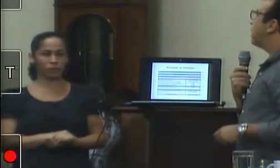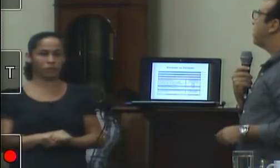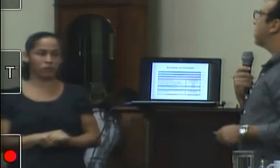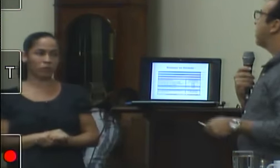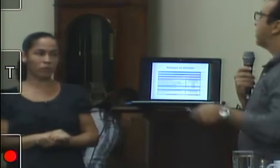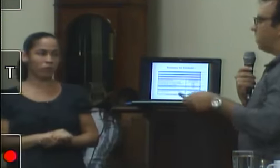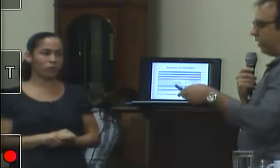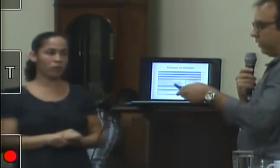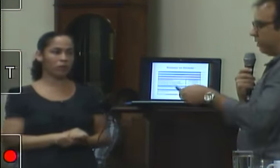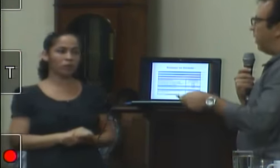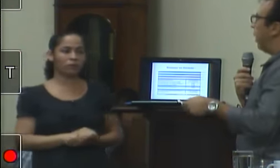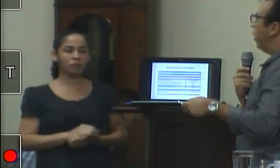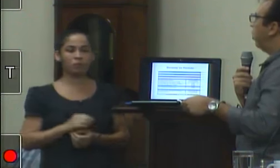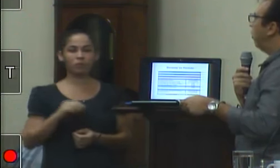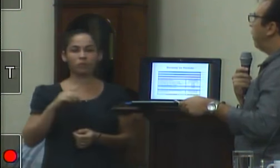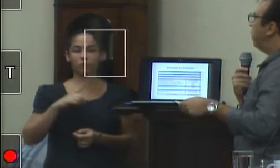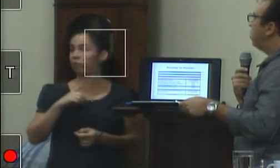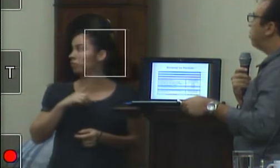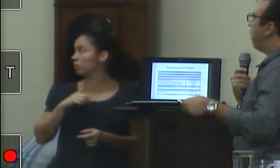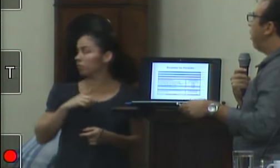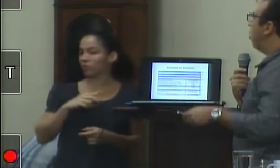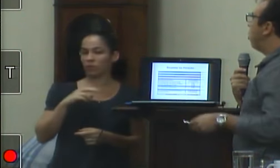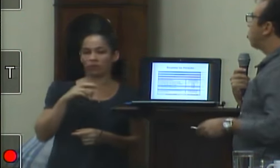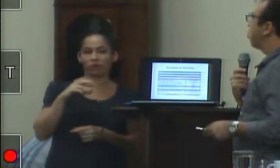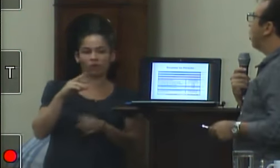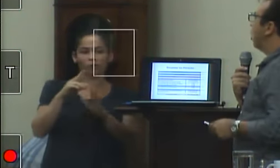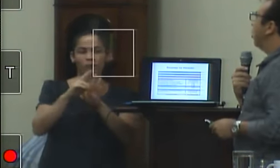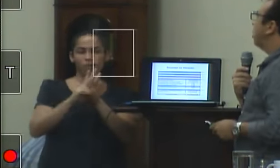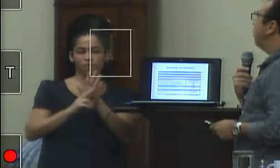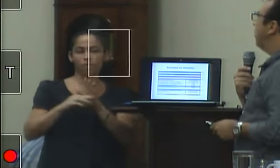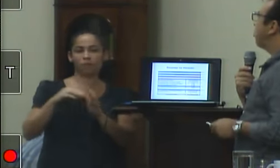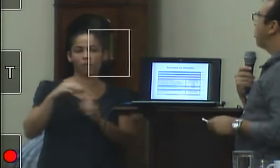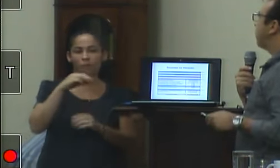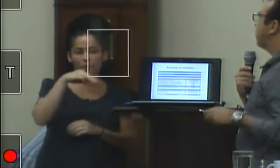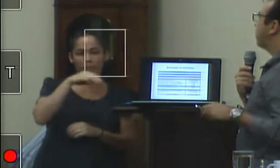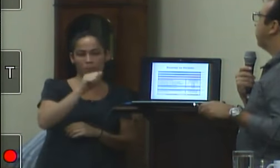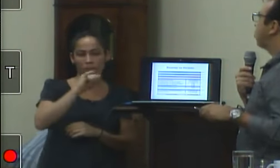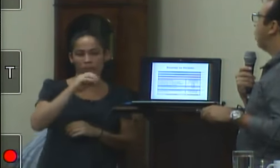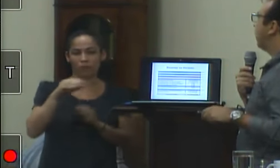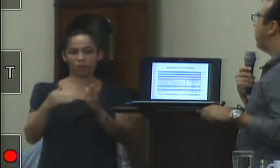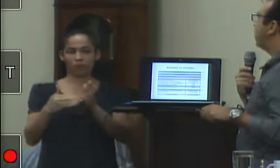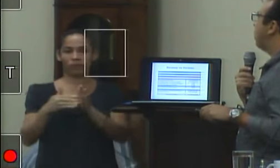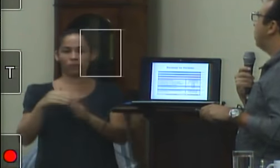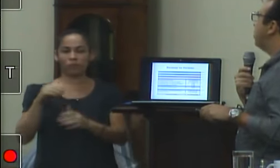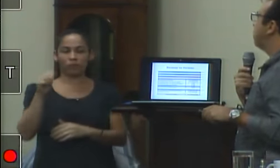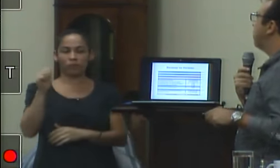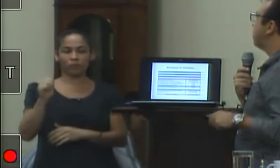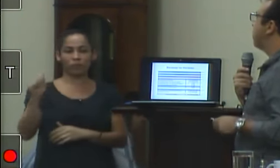Com relação às receitas, né, no período de maio a agosto, nós tivemos umas receitas